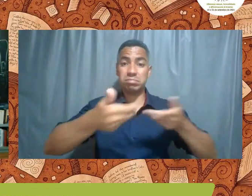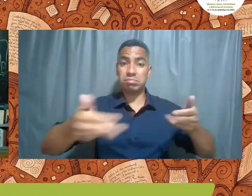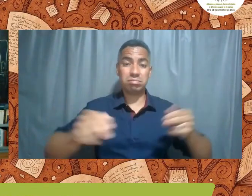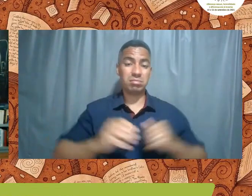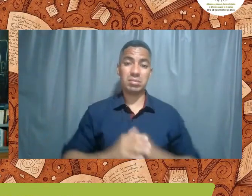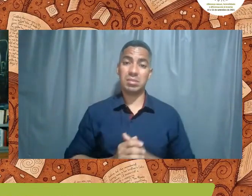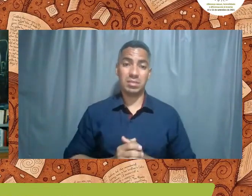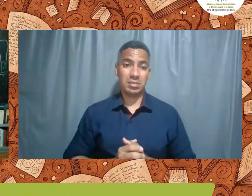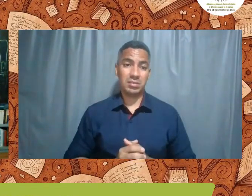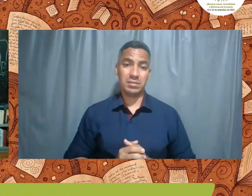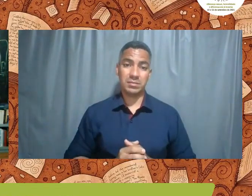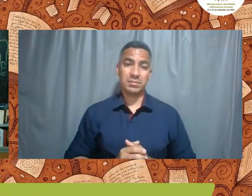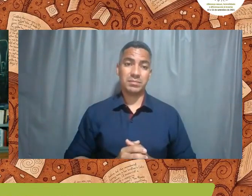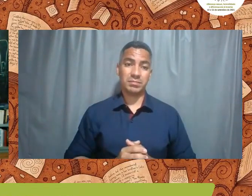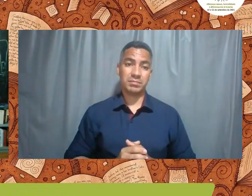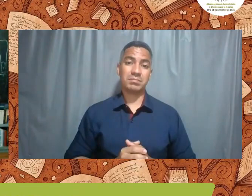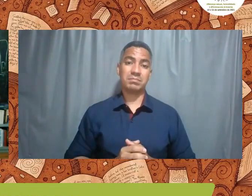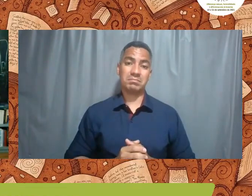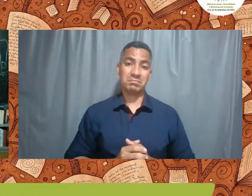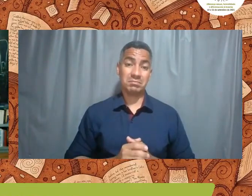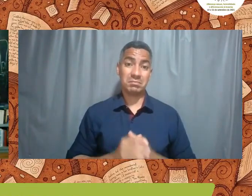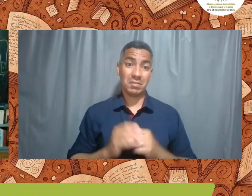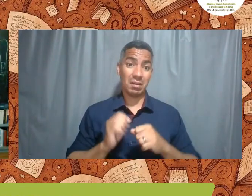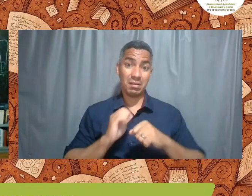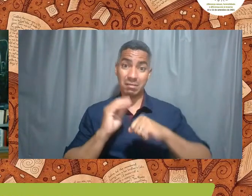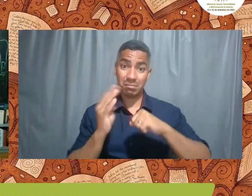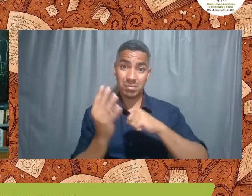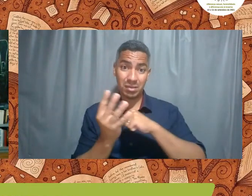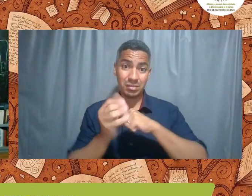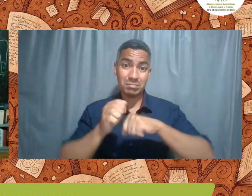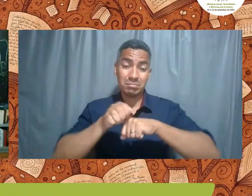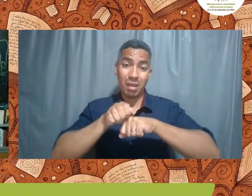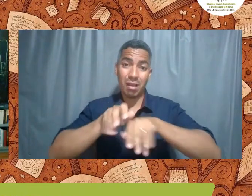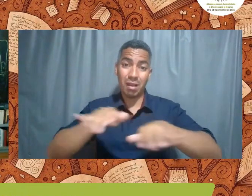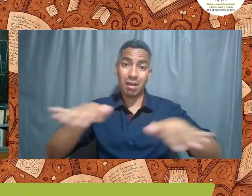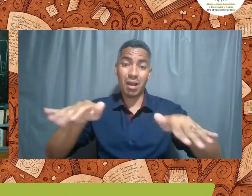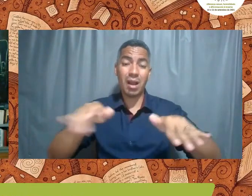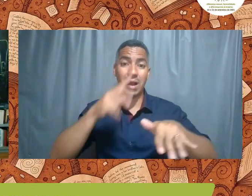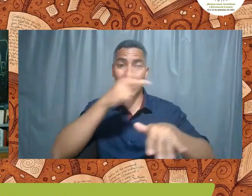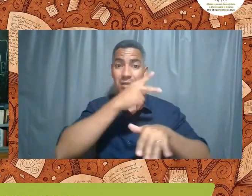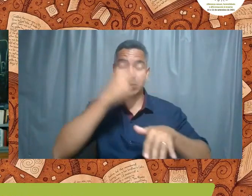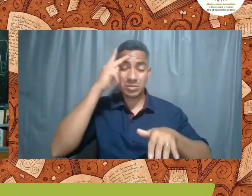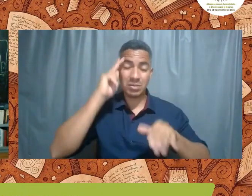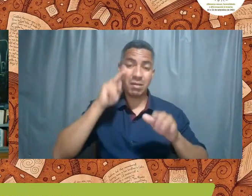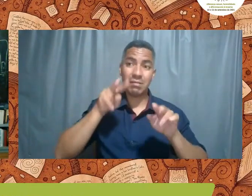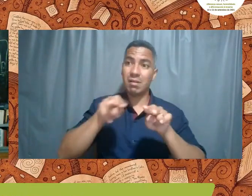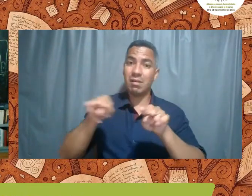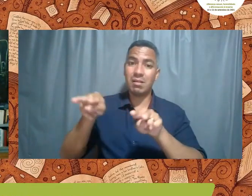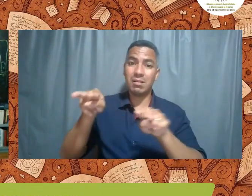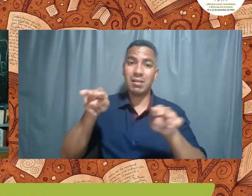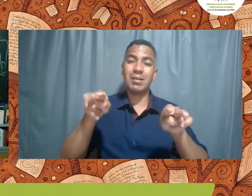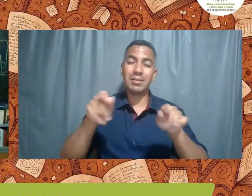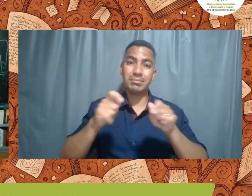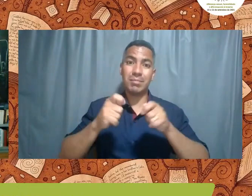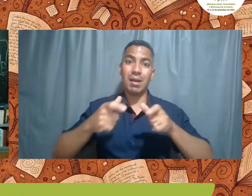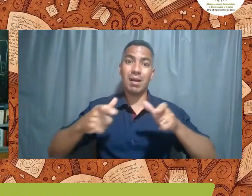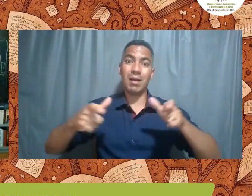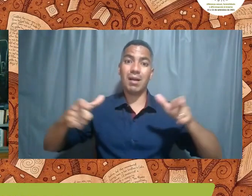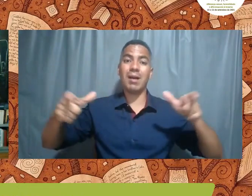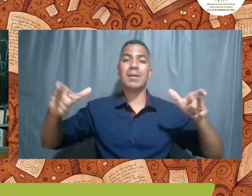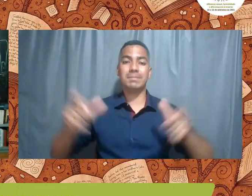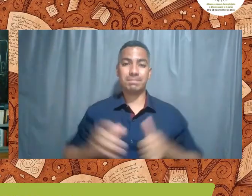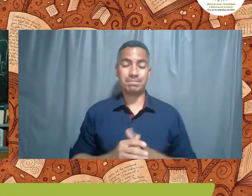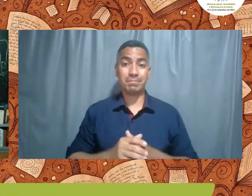promovidas no contexto da pandemia, propriamente dita, né? E no caso do Brasil em particular, onde a